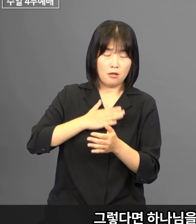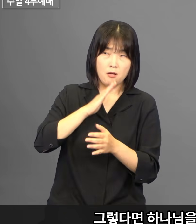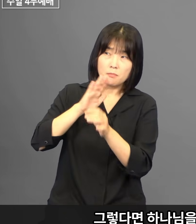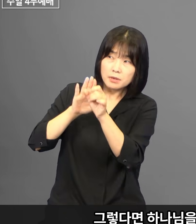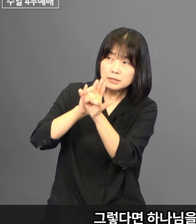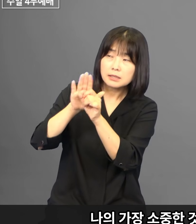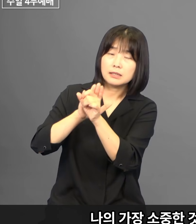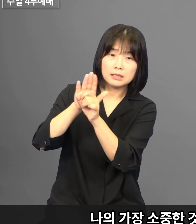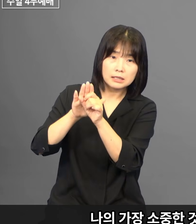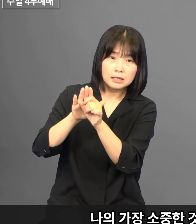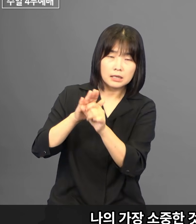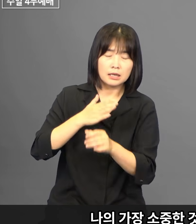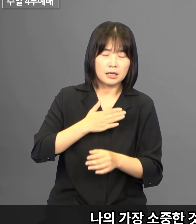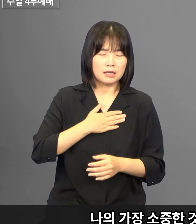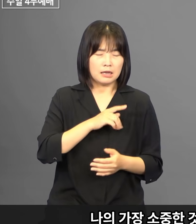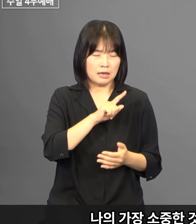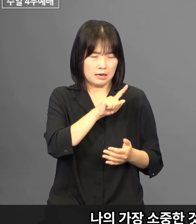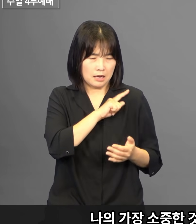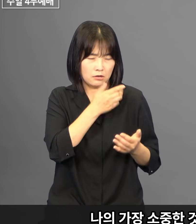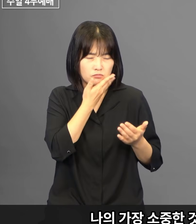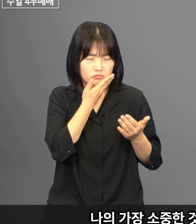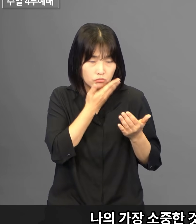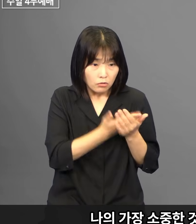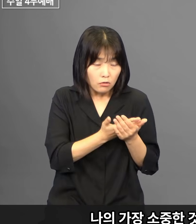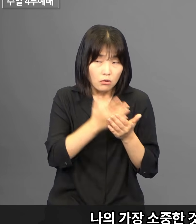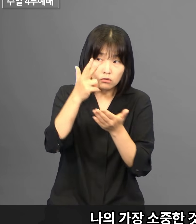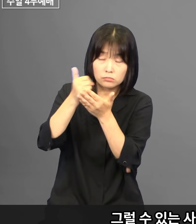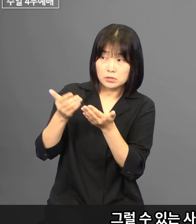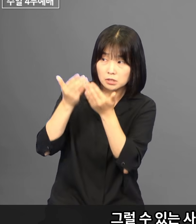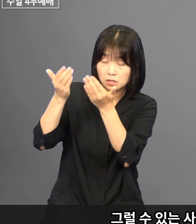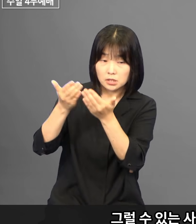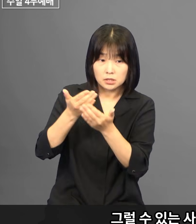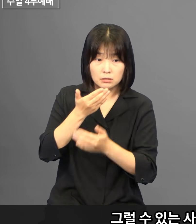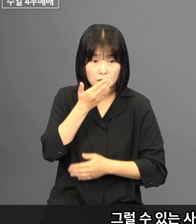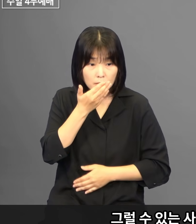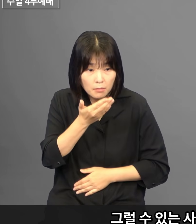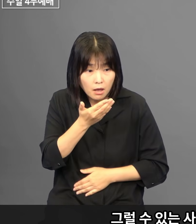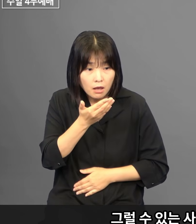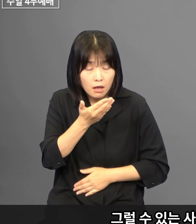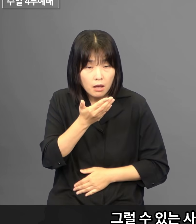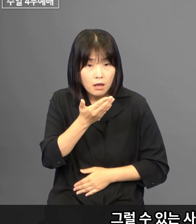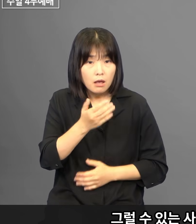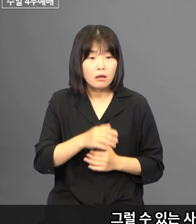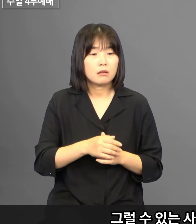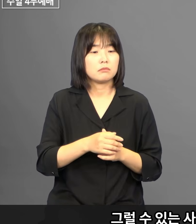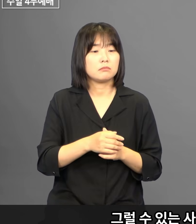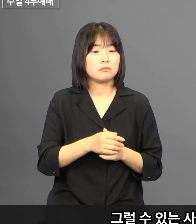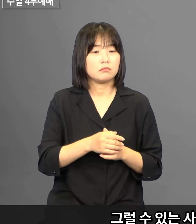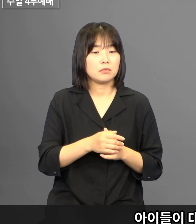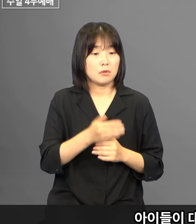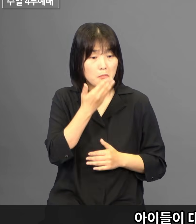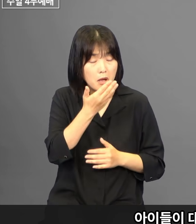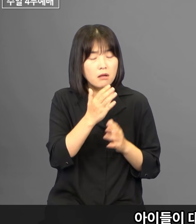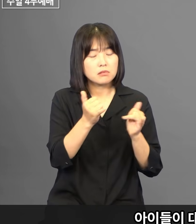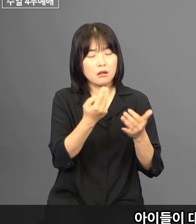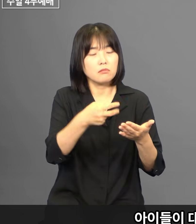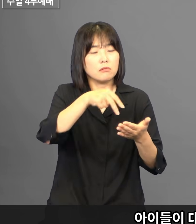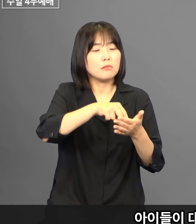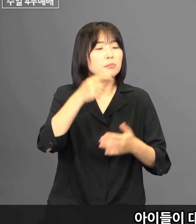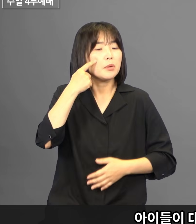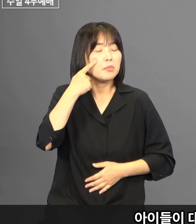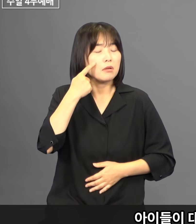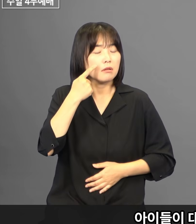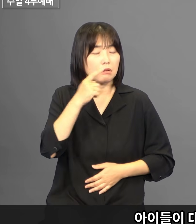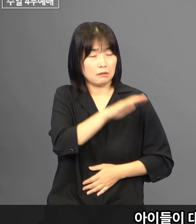사랑하기 때문에 나의 가장 소중한 것도 주님께 드릴 수 있습니다. 그럴 수 있는 사람은 일어나 보라 그래요. 아이들이 대부분